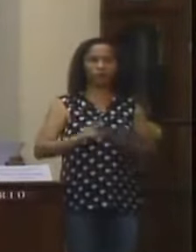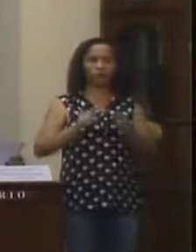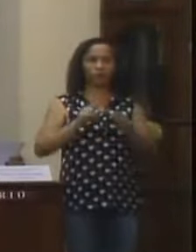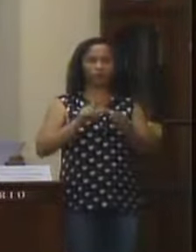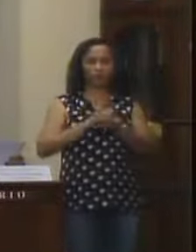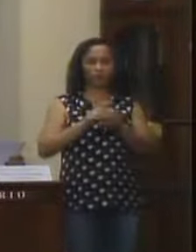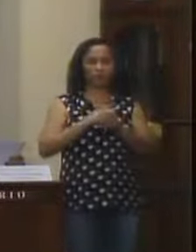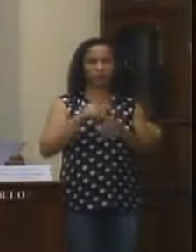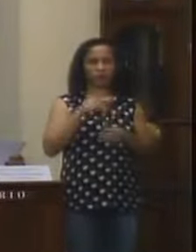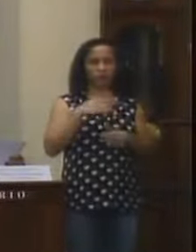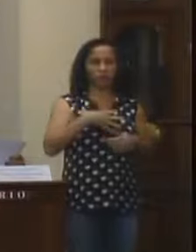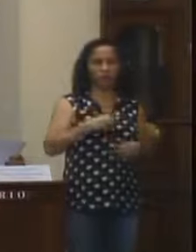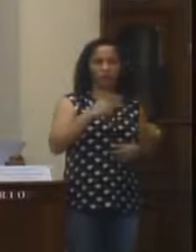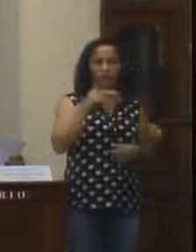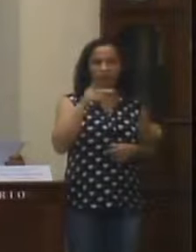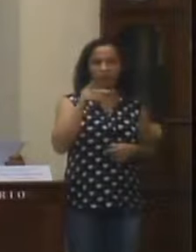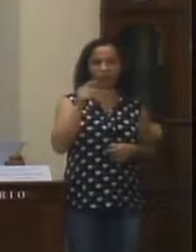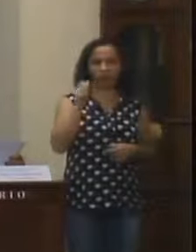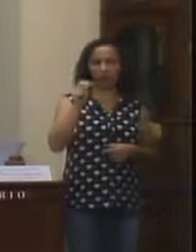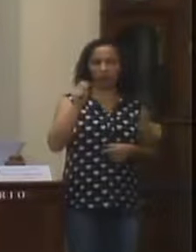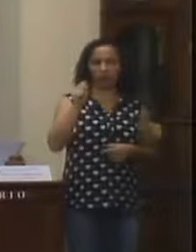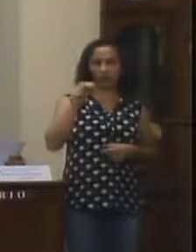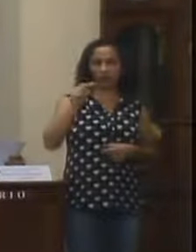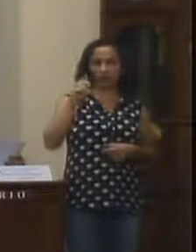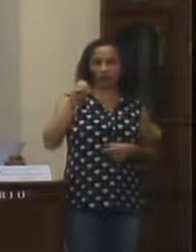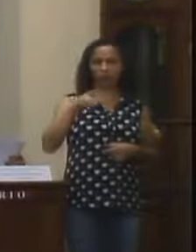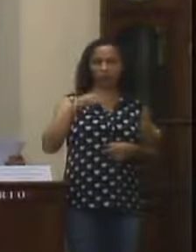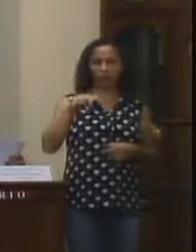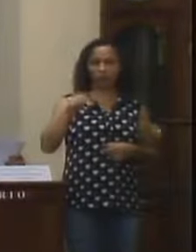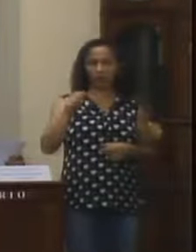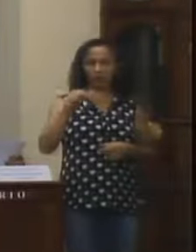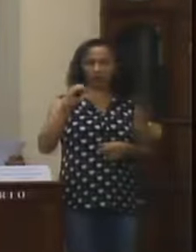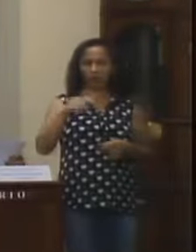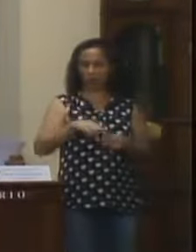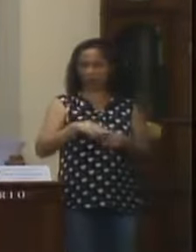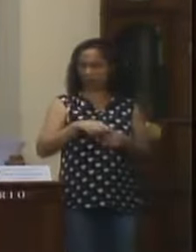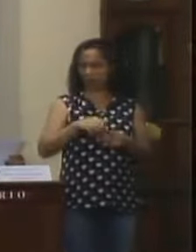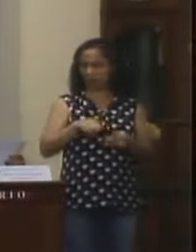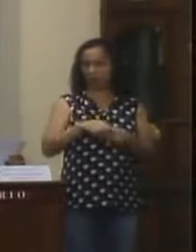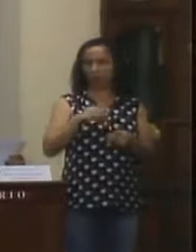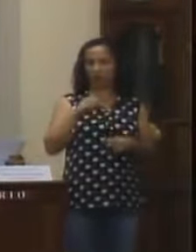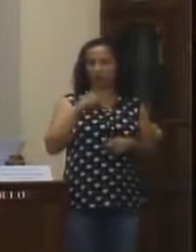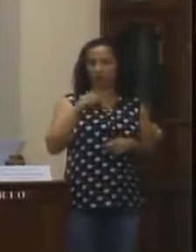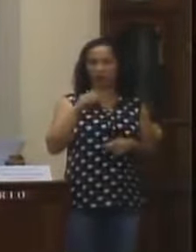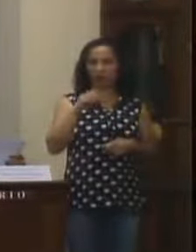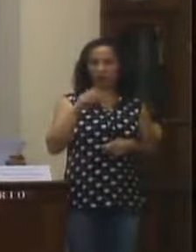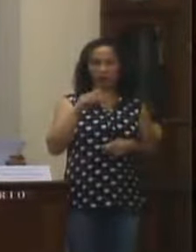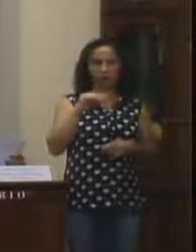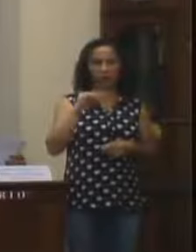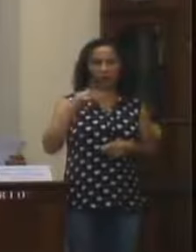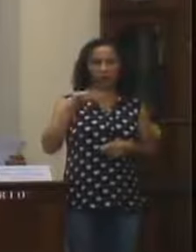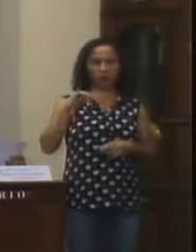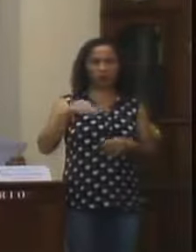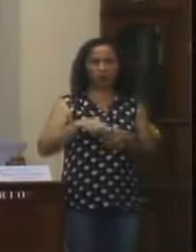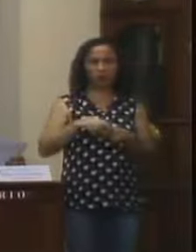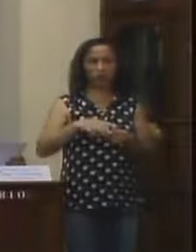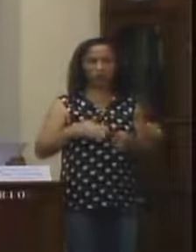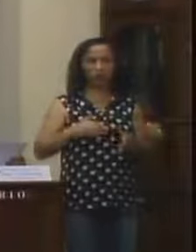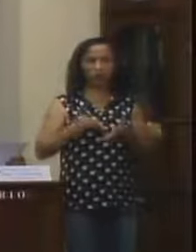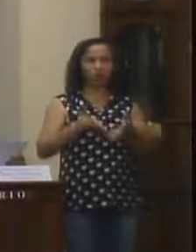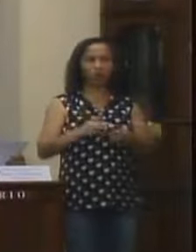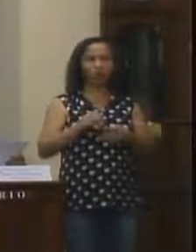de Paulo Márcio Soares de Castro, em memória, e o Ilico Jamori de Castro, começou sua história vitoriosa no karatê aos 9 anos de